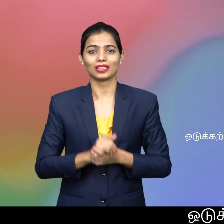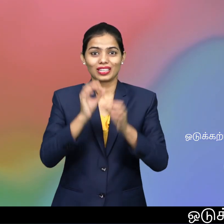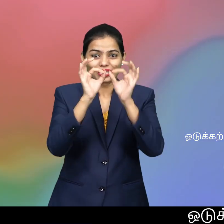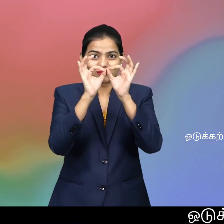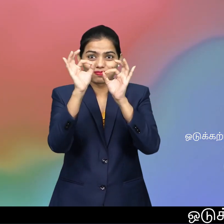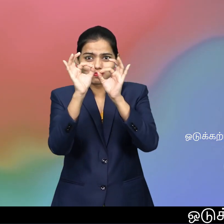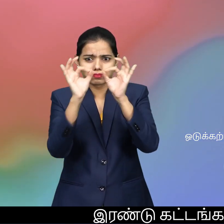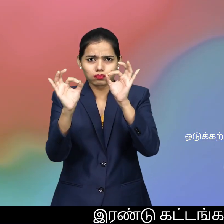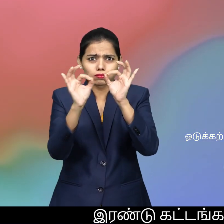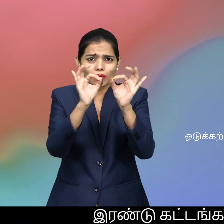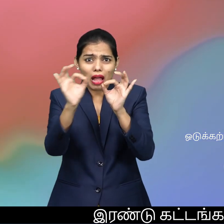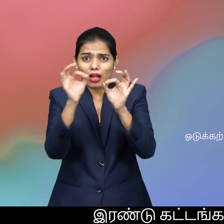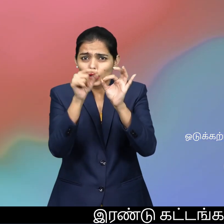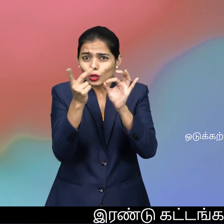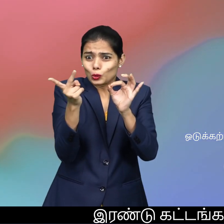ஒடுக்கர் பிரிவு இரண்டு கட்டங்களை கொண்டுள்ளது.